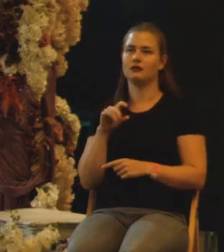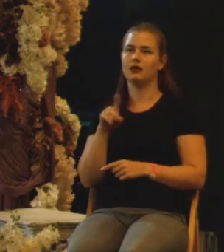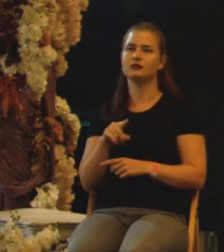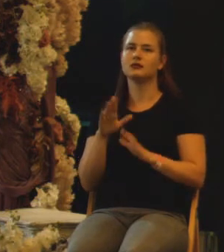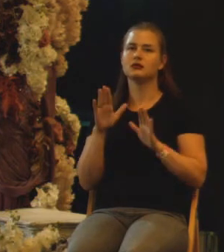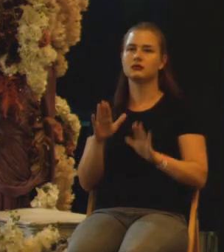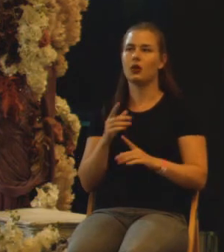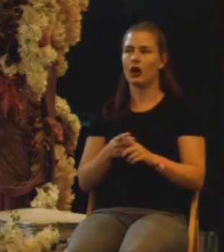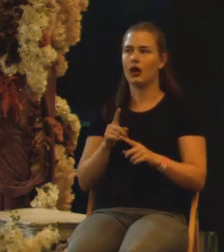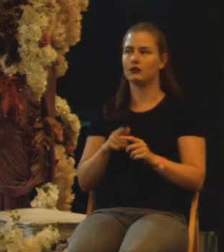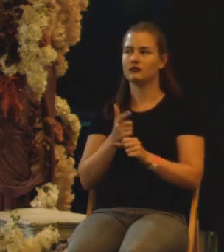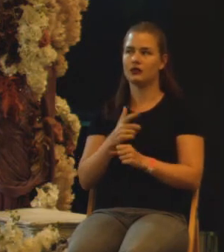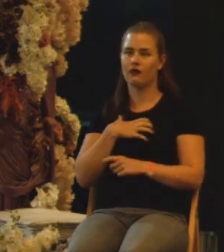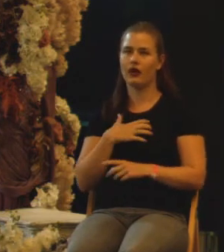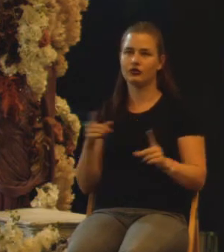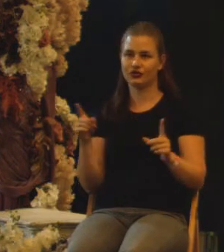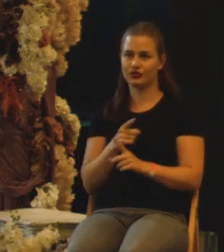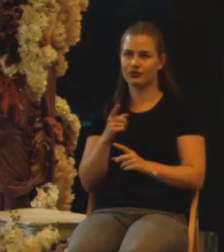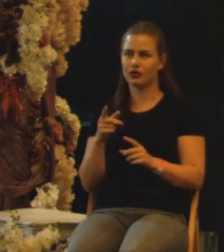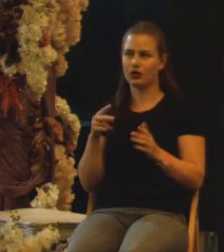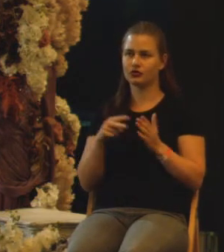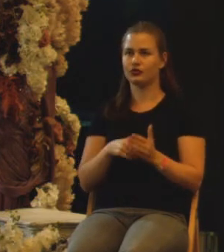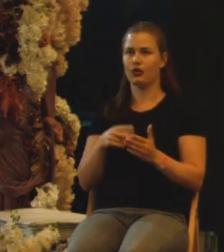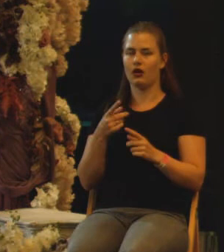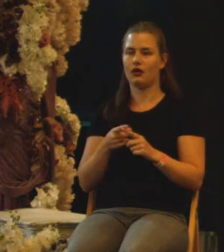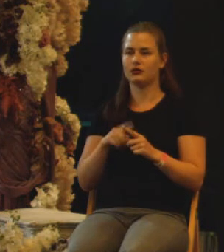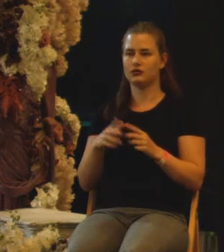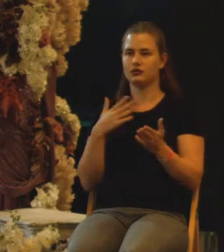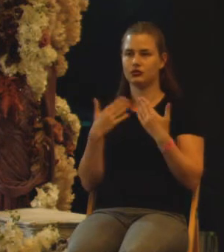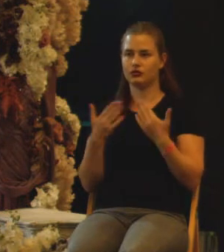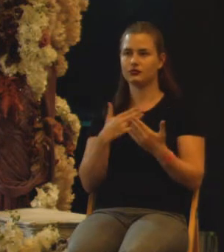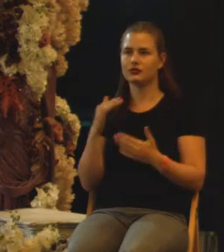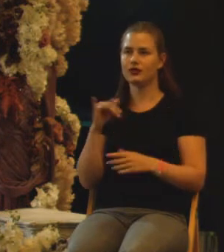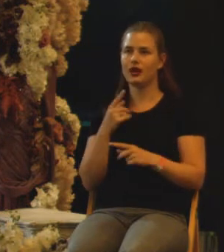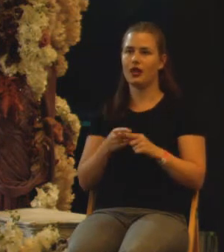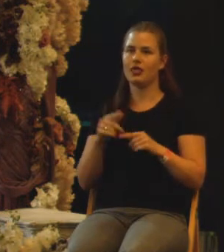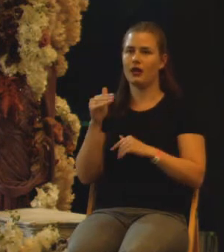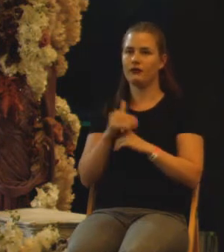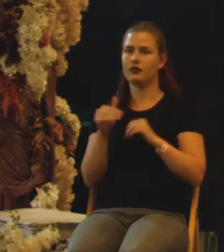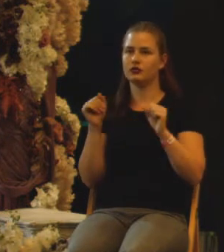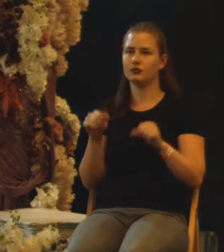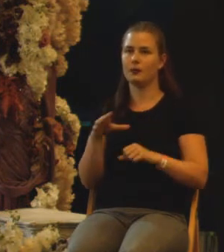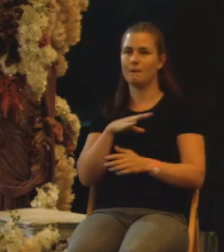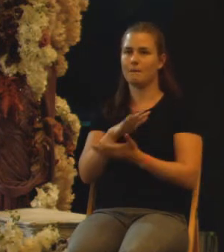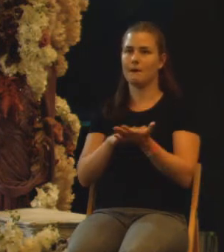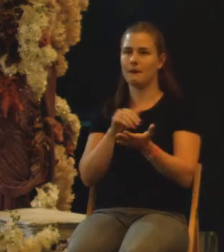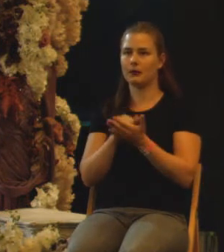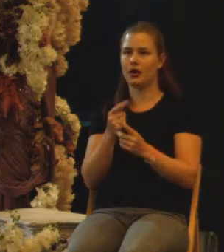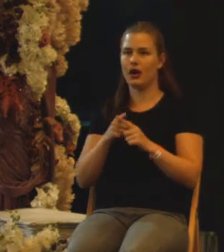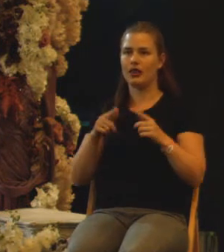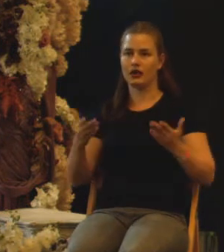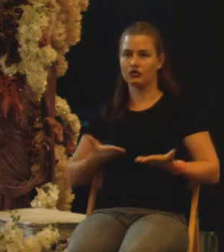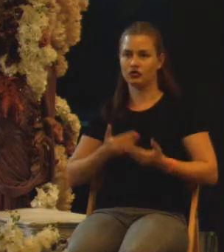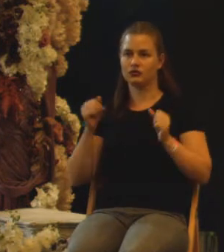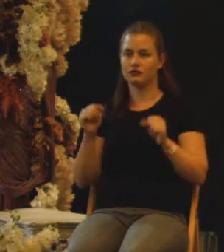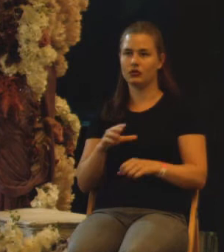И это настолько важно, что это прямо стоит отношений. И этот вечер может быть испорчен, и эта жизнь может